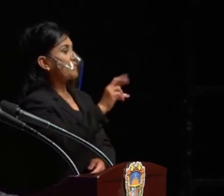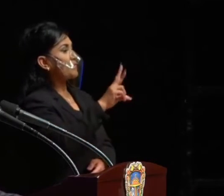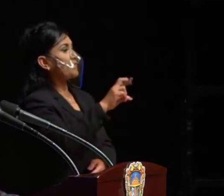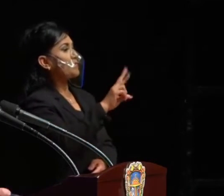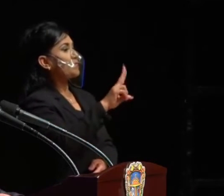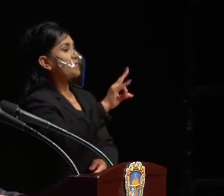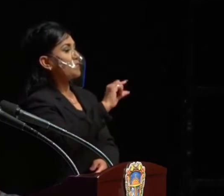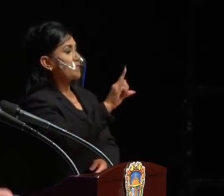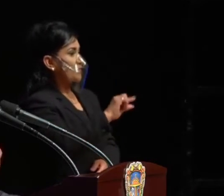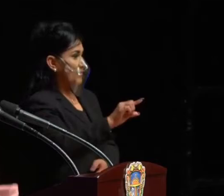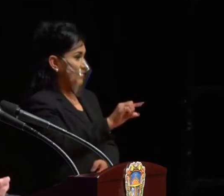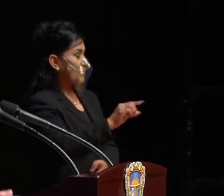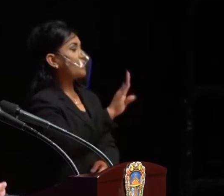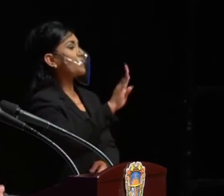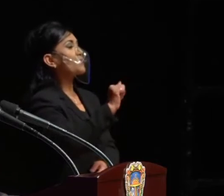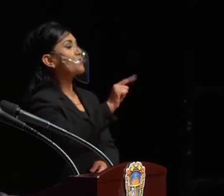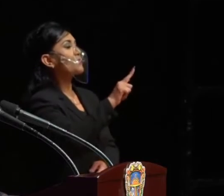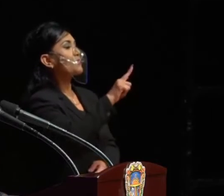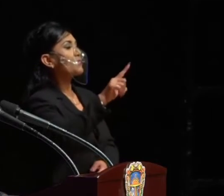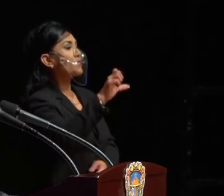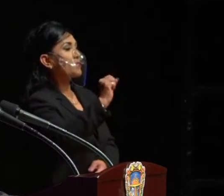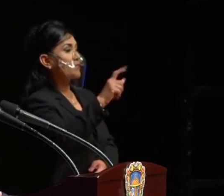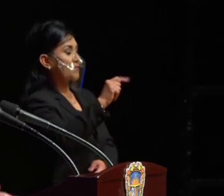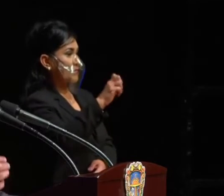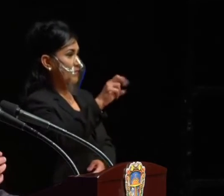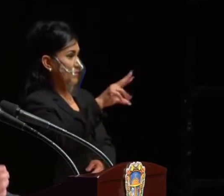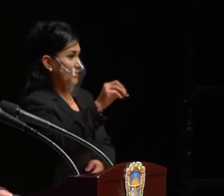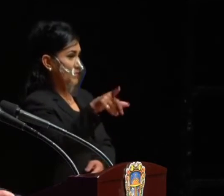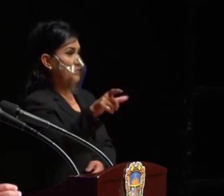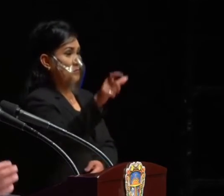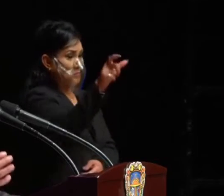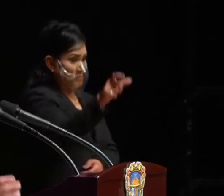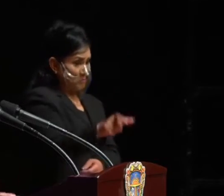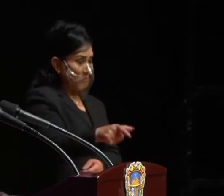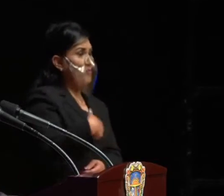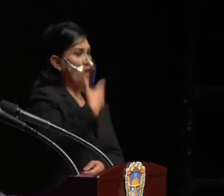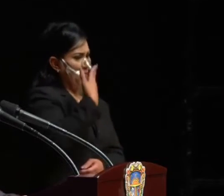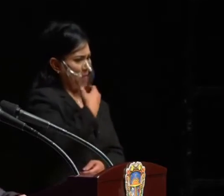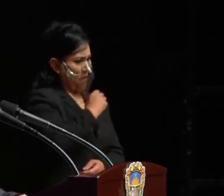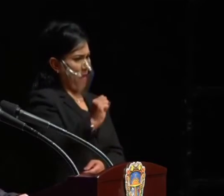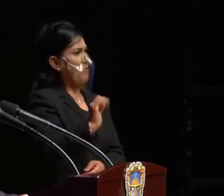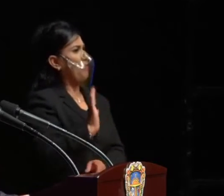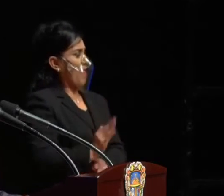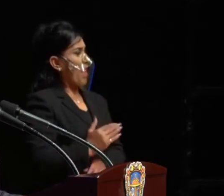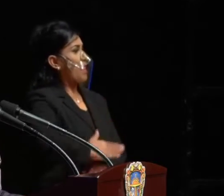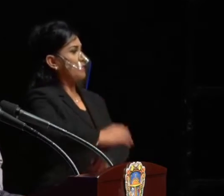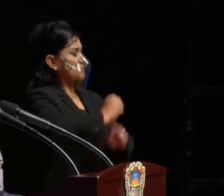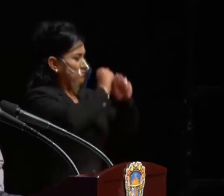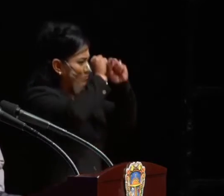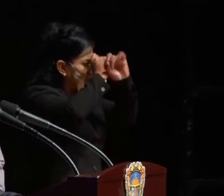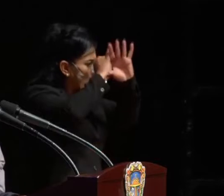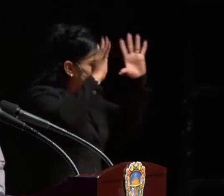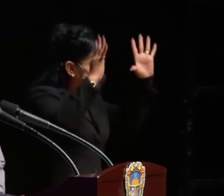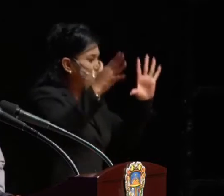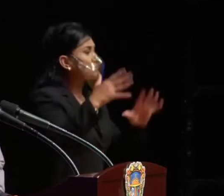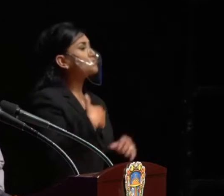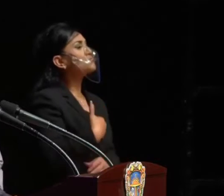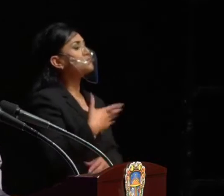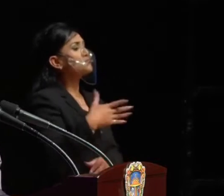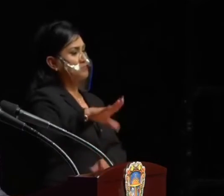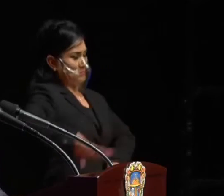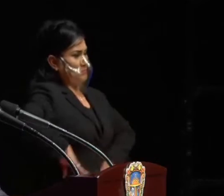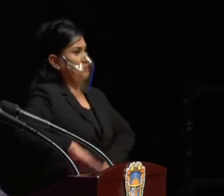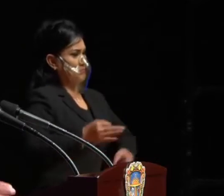en cuenta su talento ya probado, su experiencia y su visión para liderar los esfuerzos de